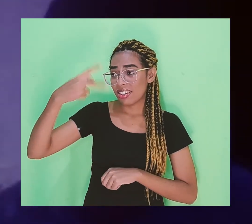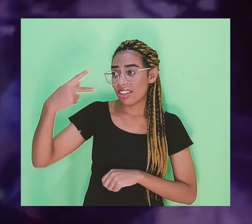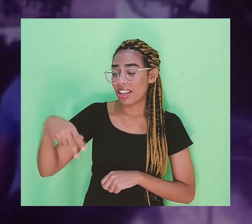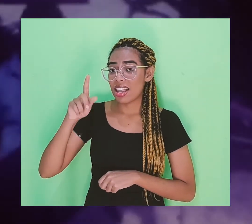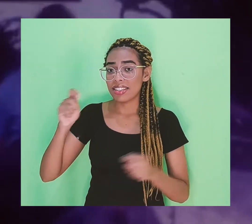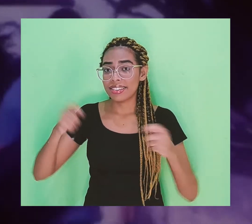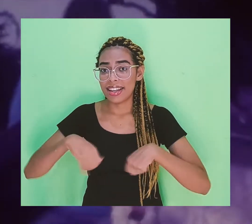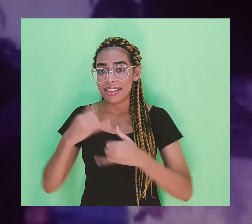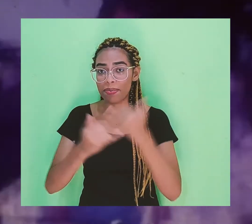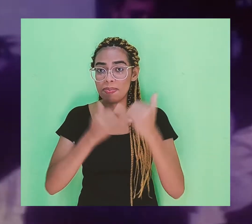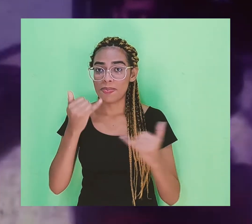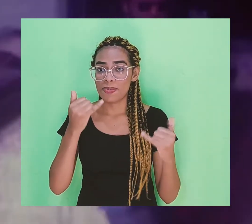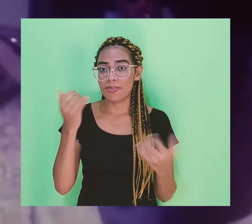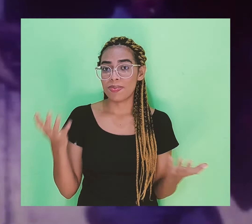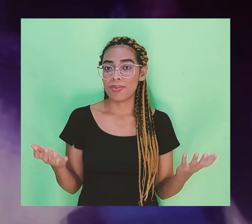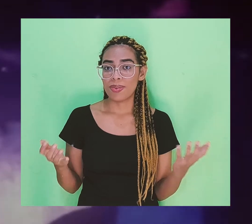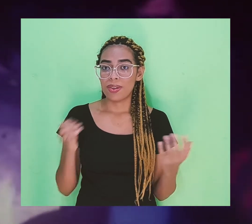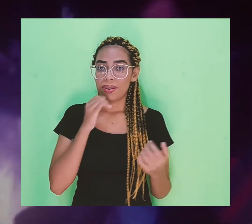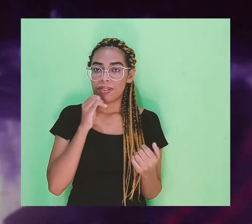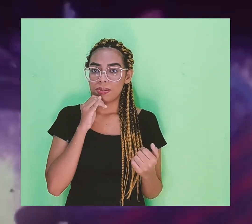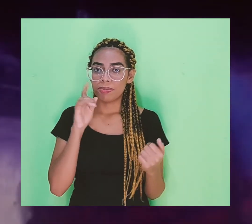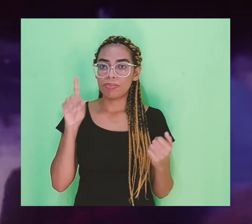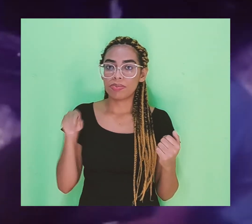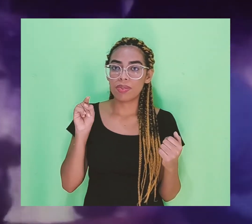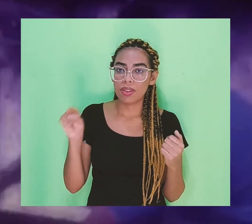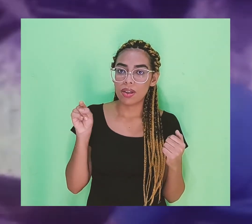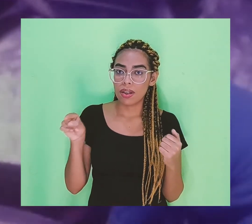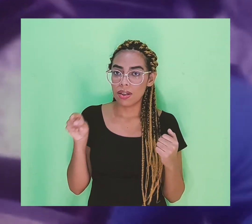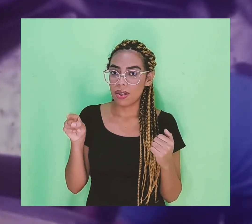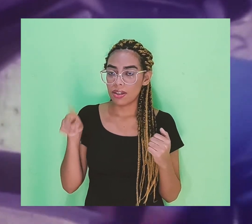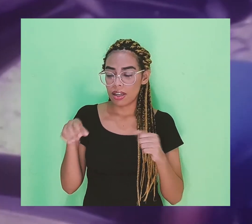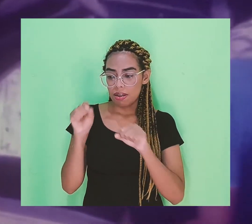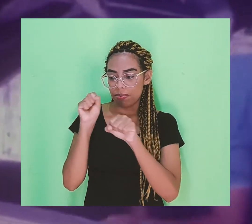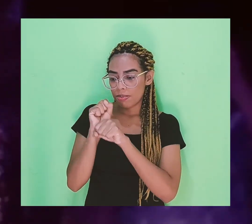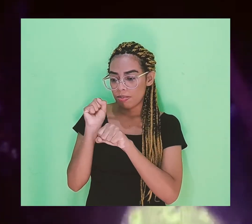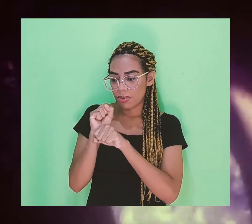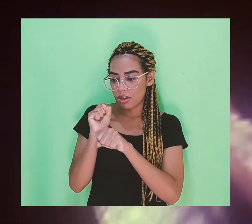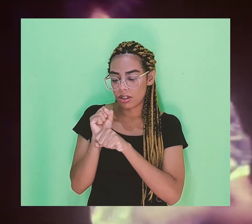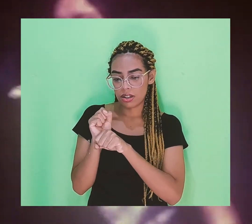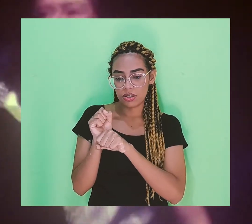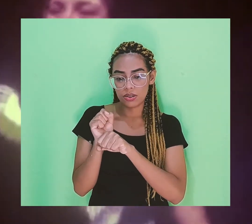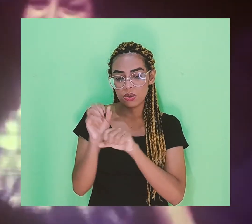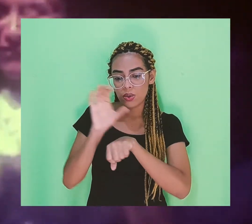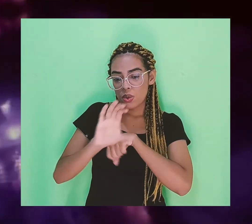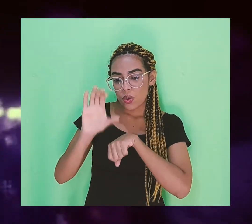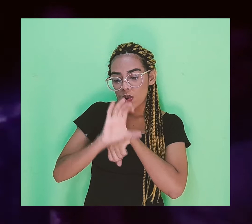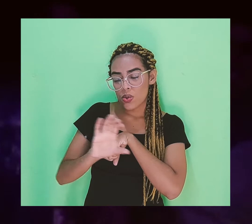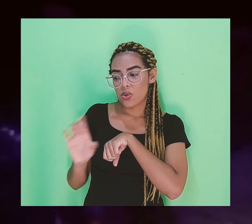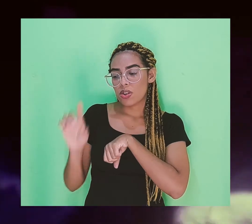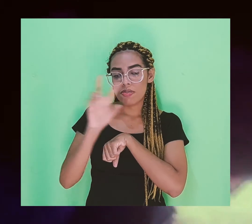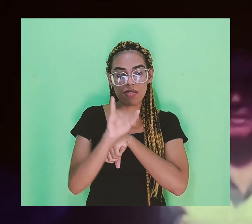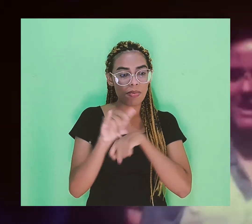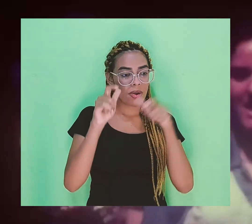de brincar com aquela imagem. Tipo, fulaninho tá parado em frente a um Fusca amarelo, ele tá indo para tal lugar. E ela brincava